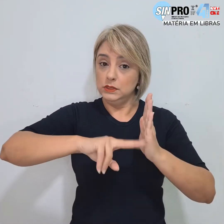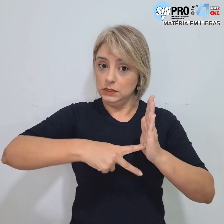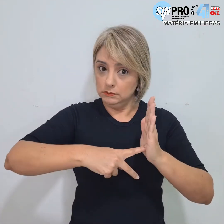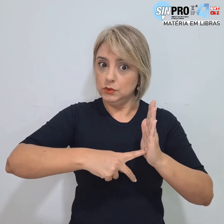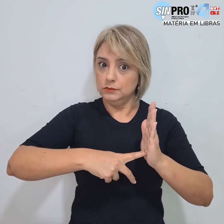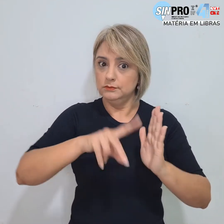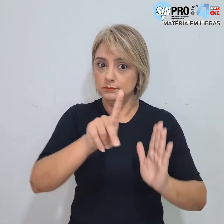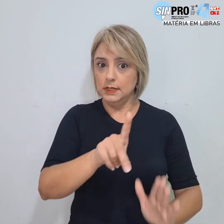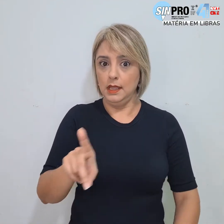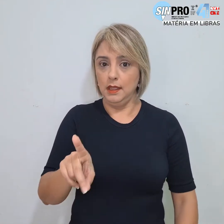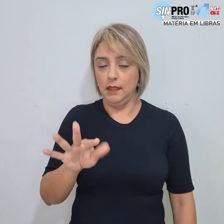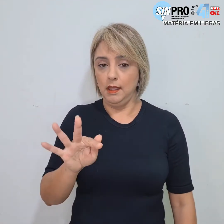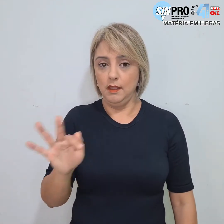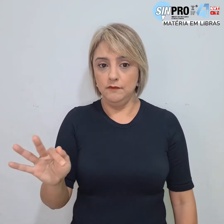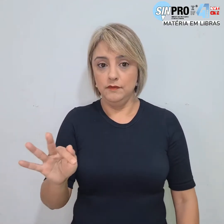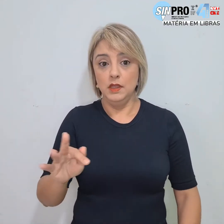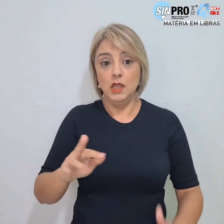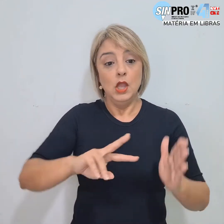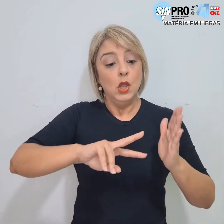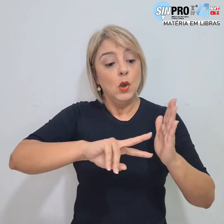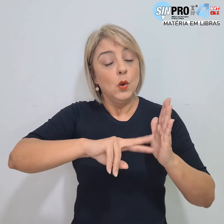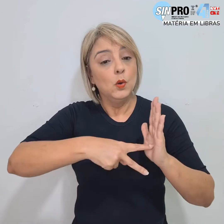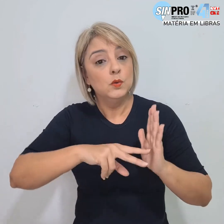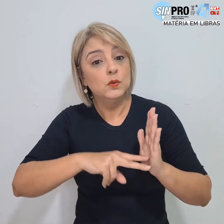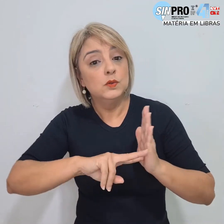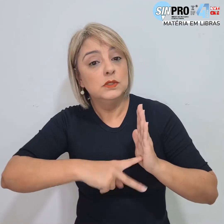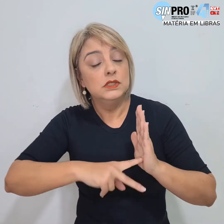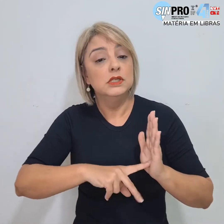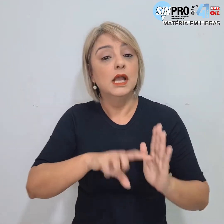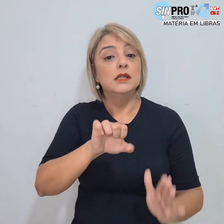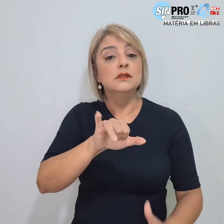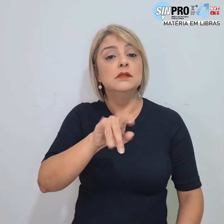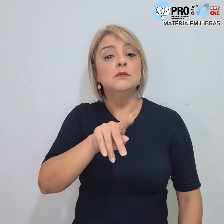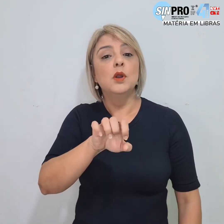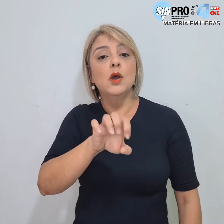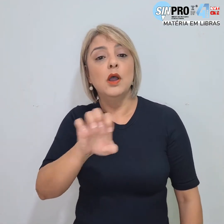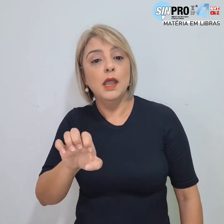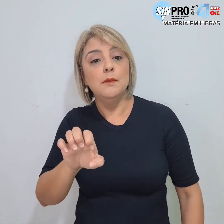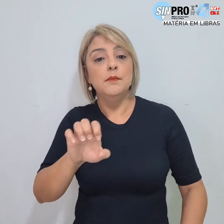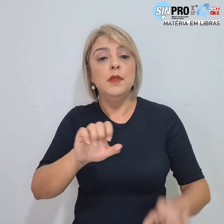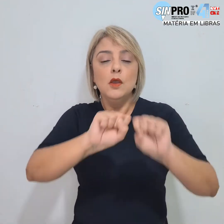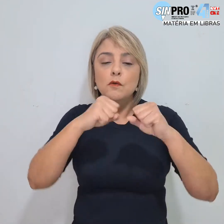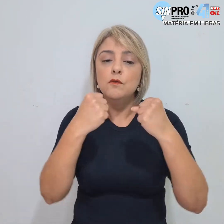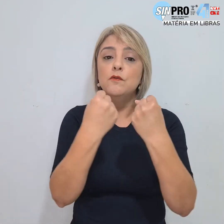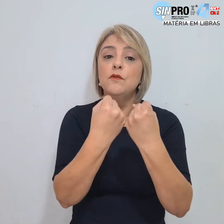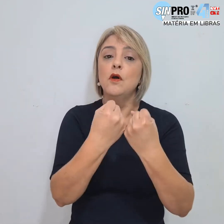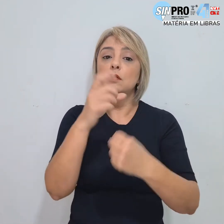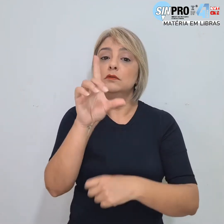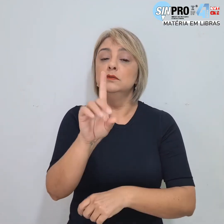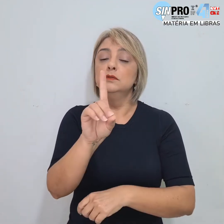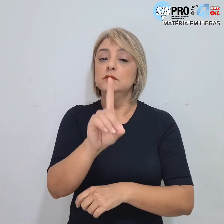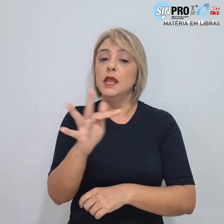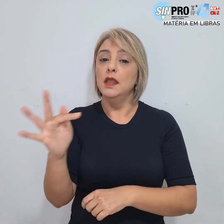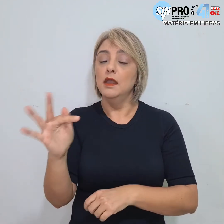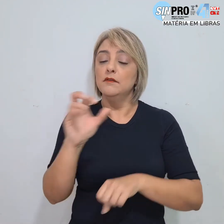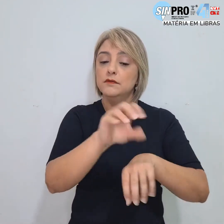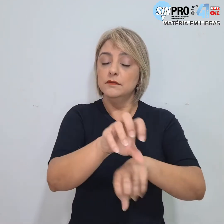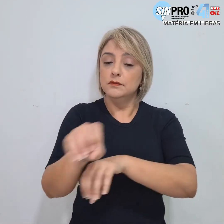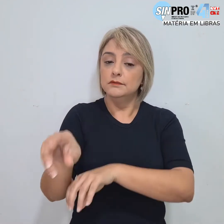Simpro-DF, o Simproep-DF, o Fórum Distrital de Educação,